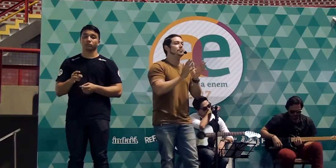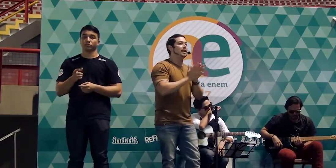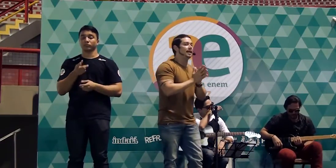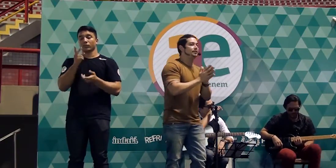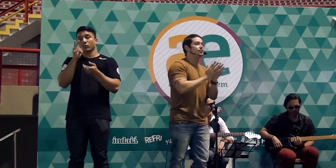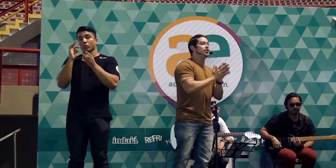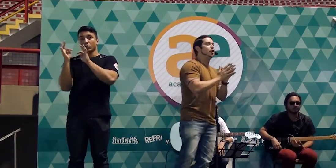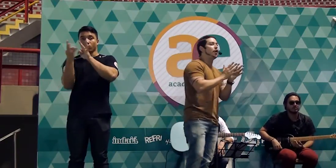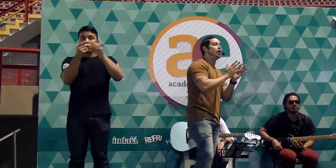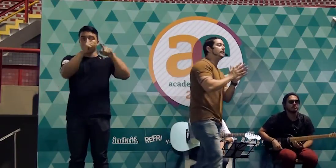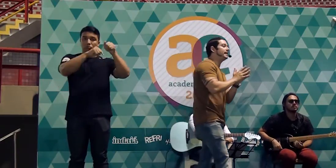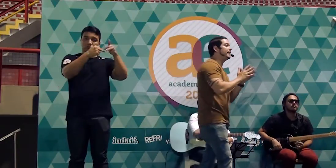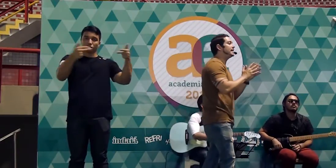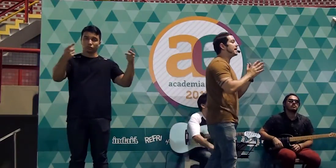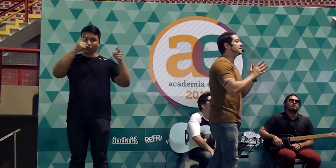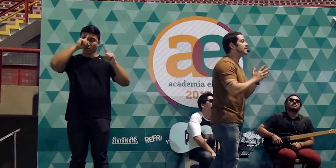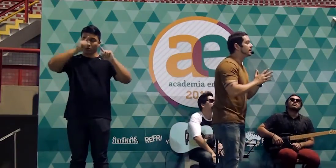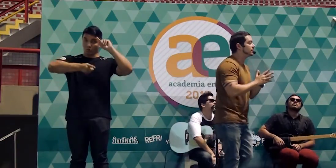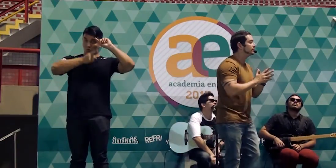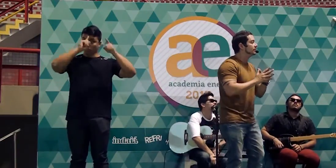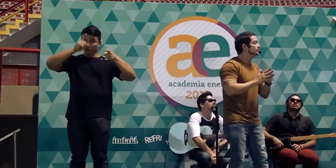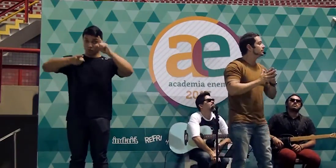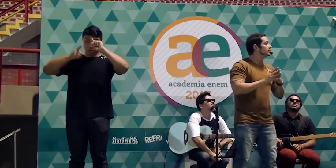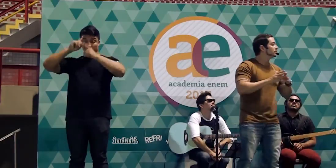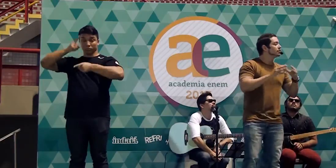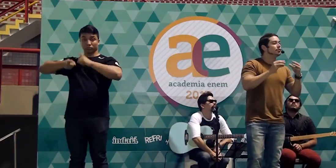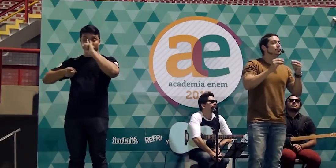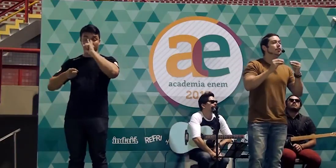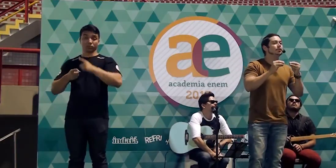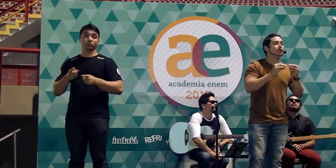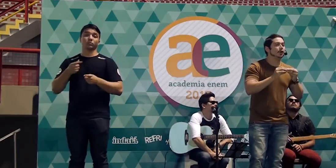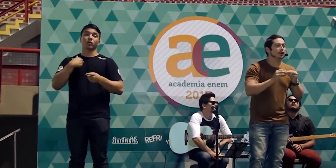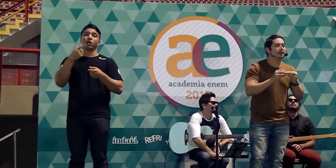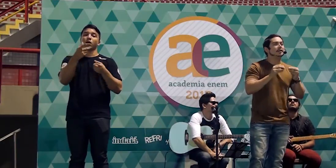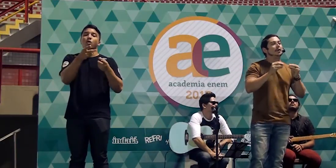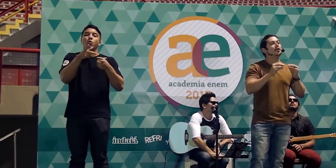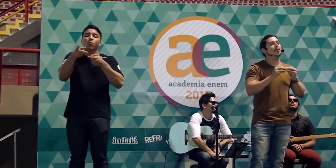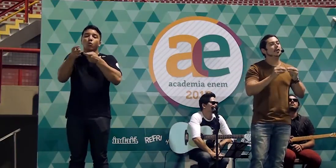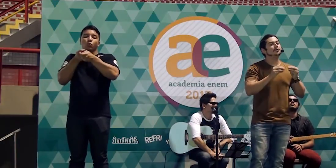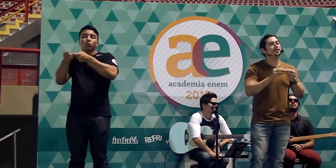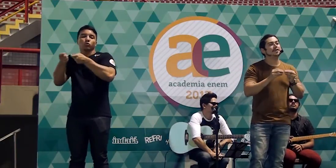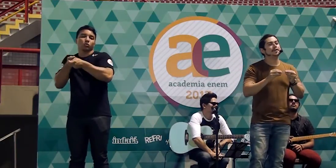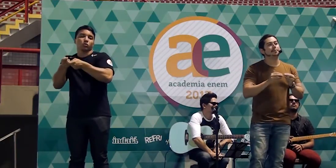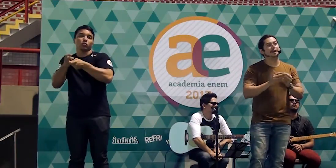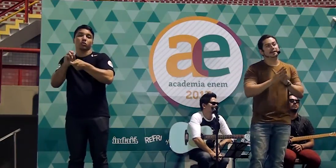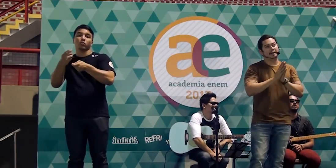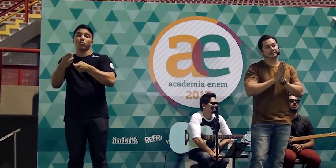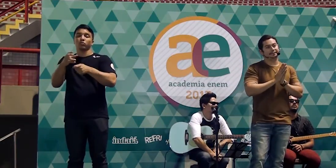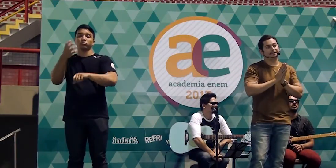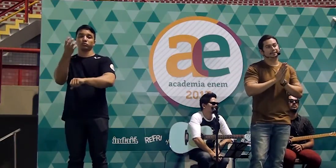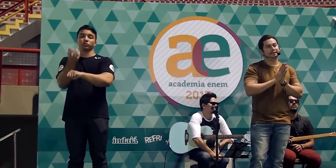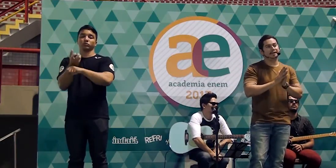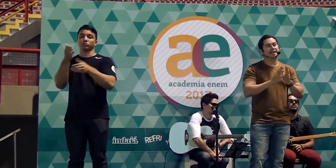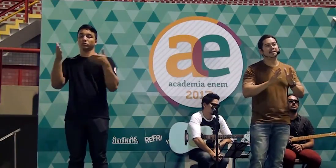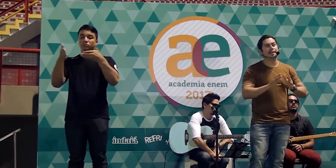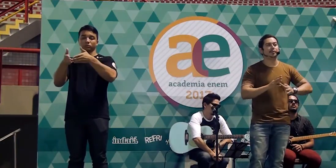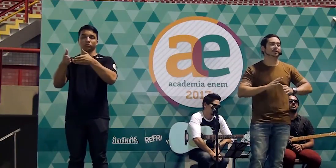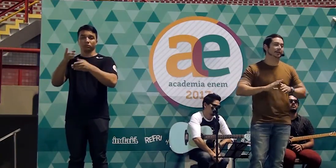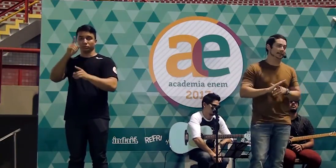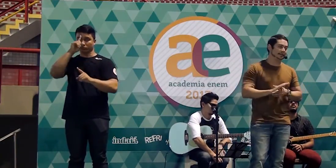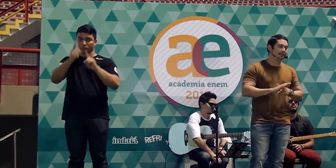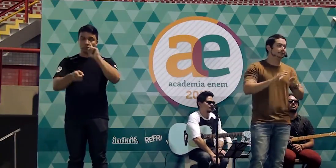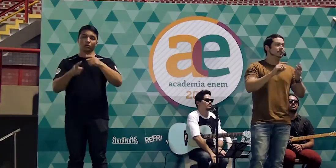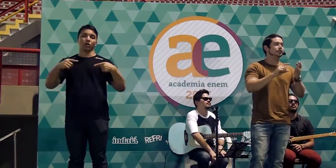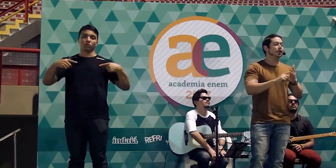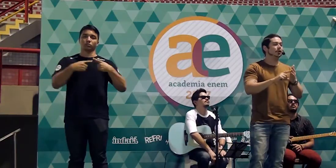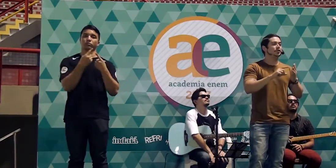todo instrumento de ordenação, controle ou disciplina. Isso é